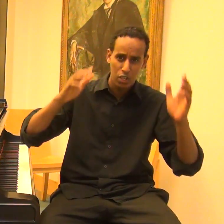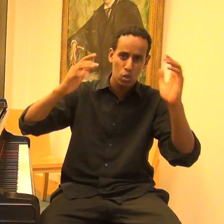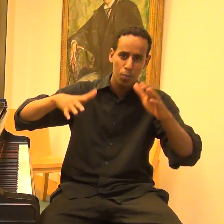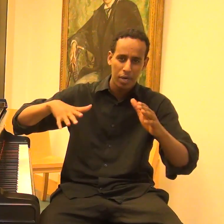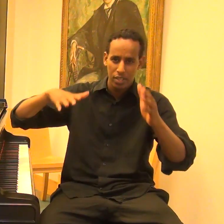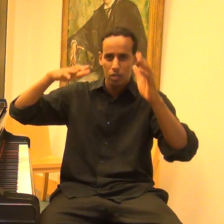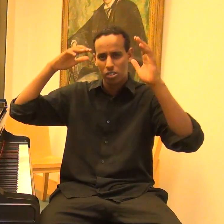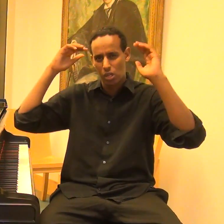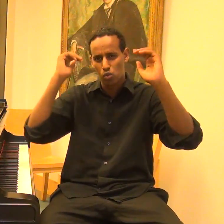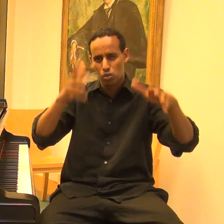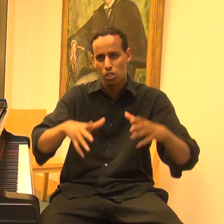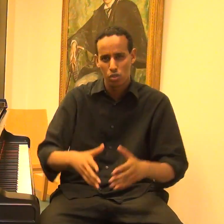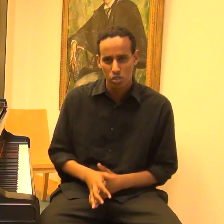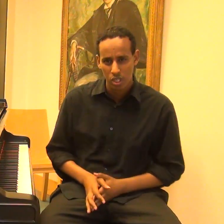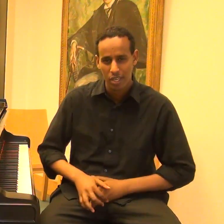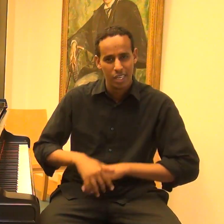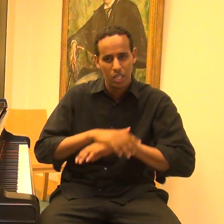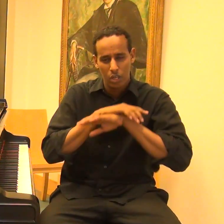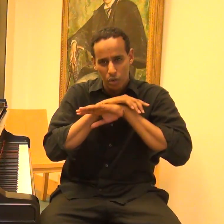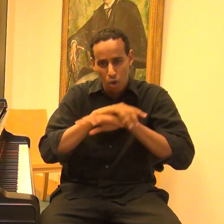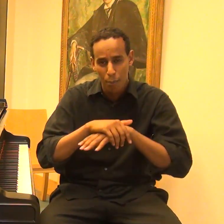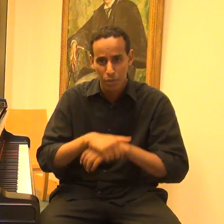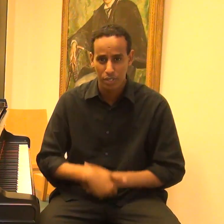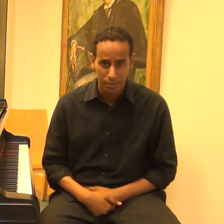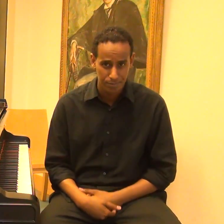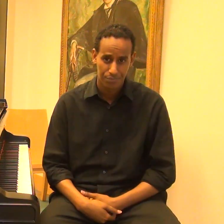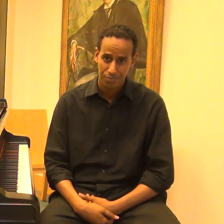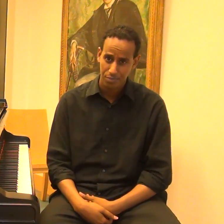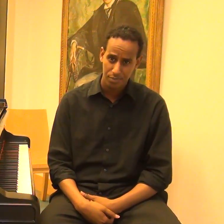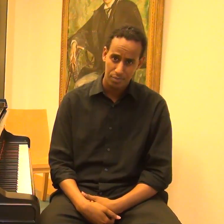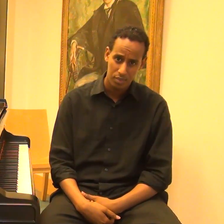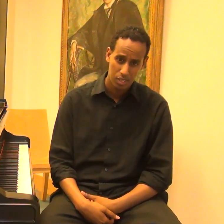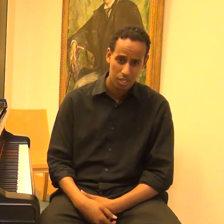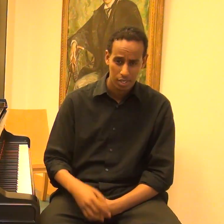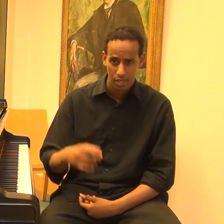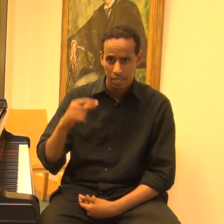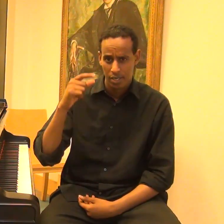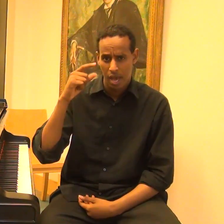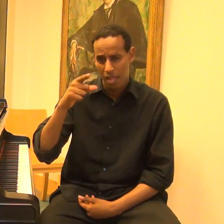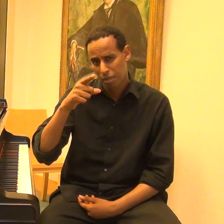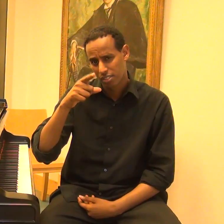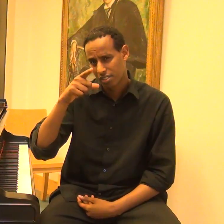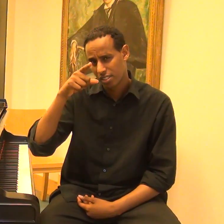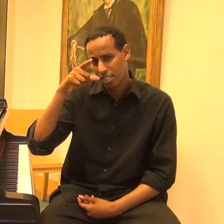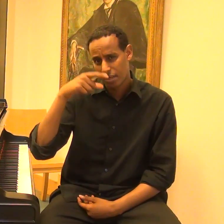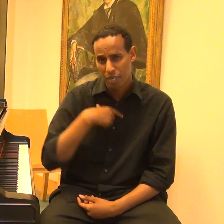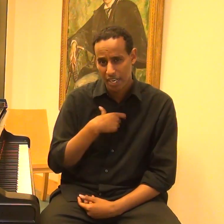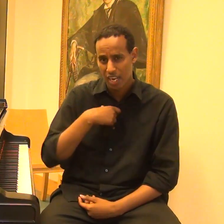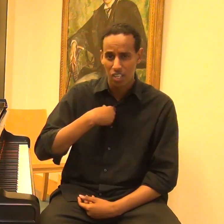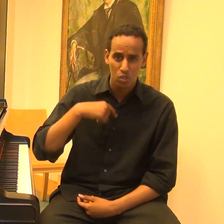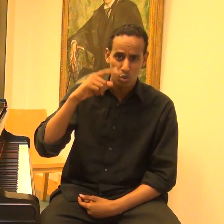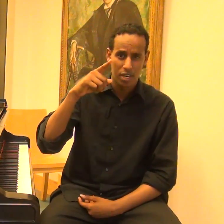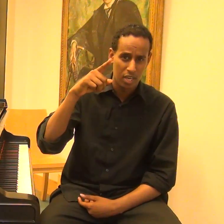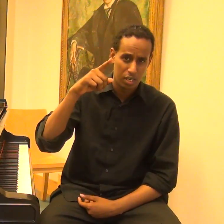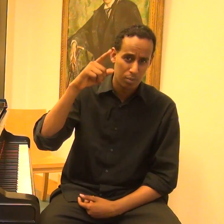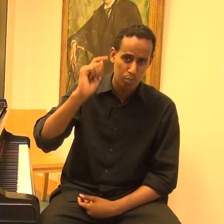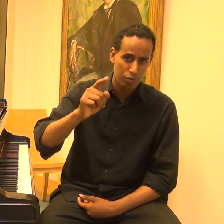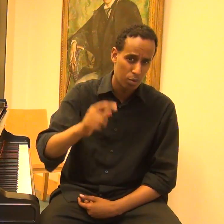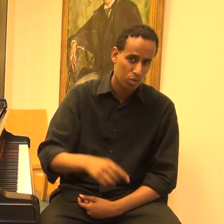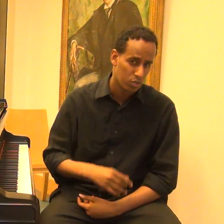Europa de estados unidos No importa adem mi canal tu canal Por favor